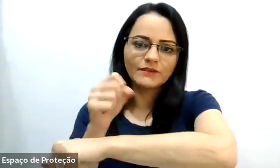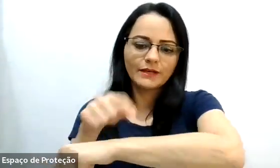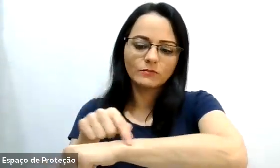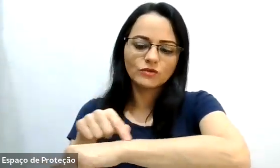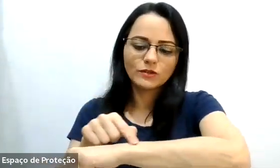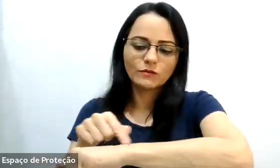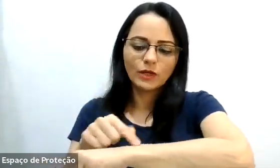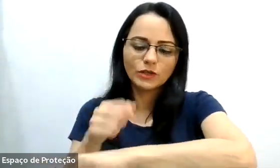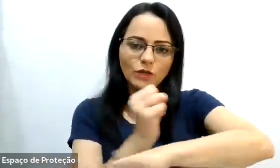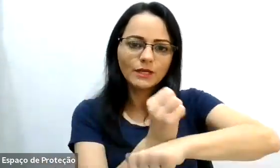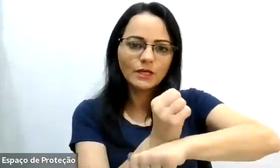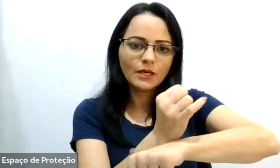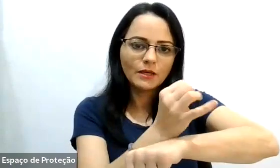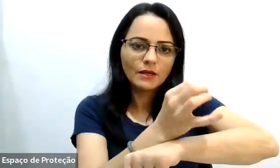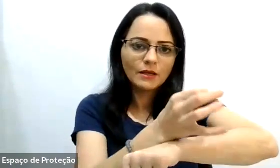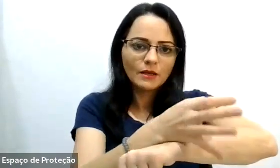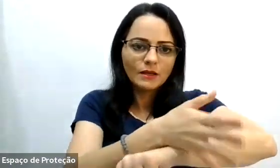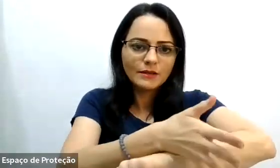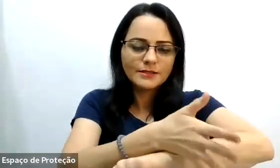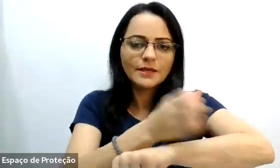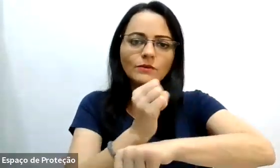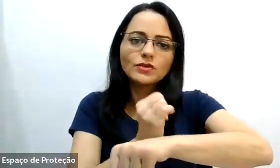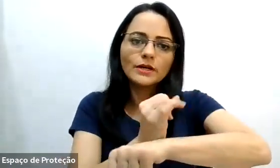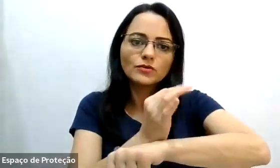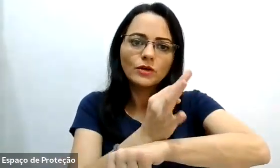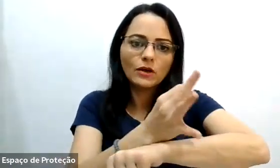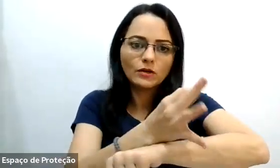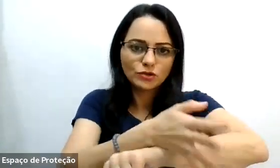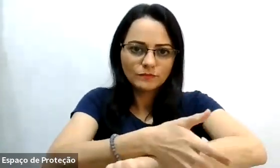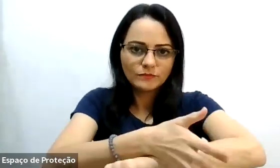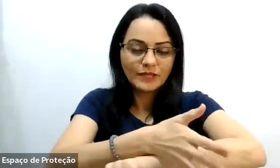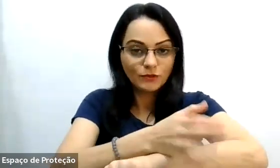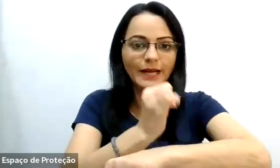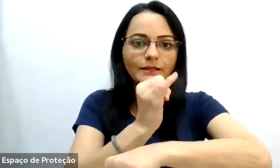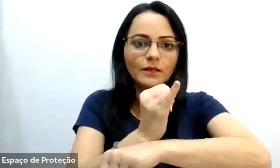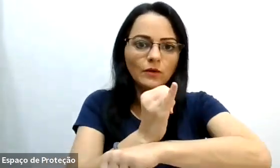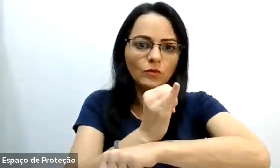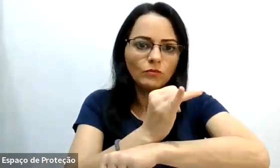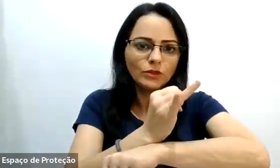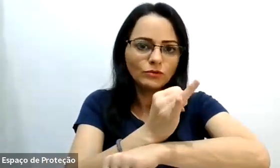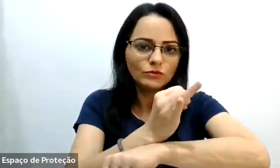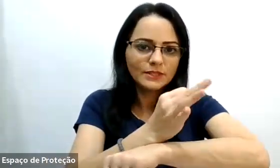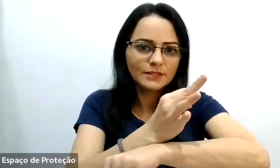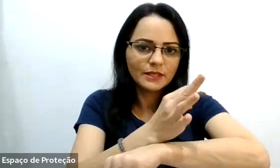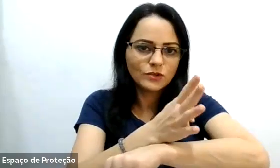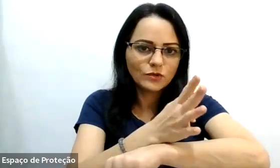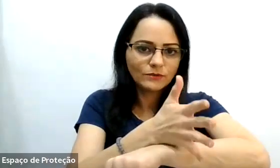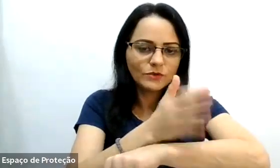vai, como se tivesse um reloginho aqui, descendo as horas do relógio da madrugada. 1, 2, 3, 4,